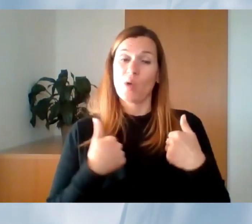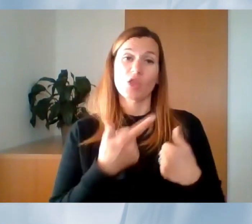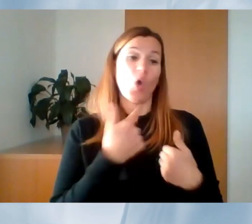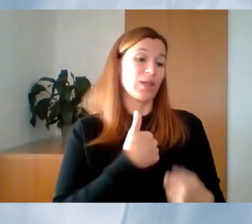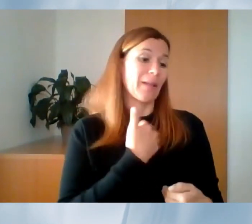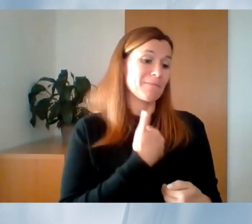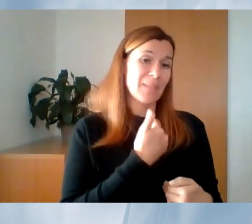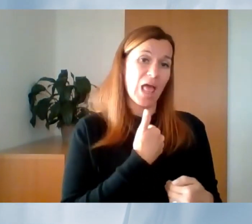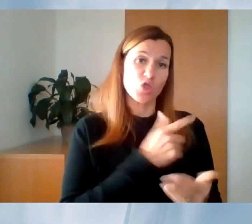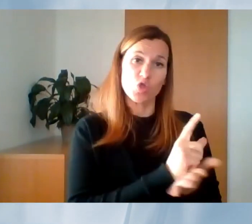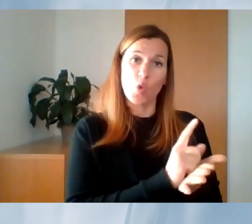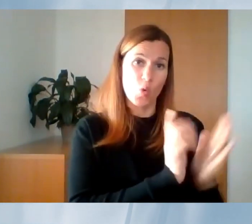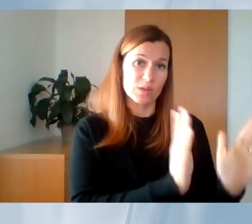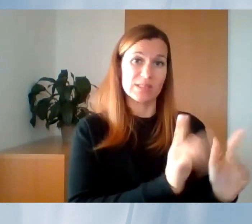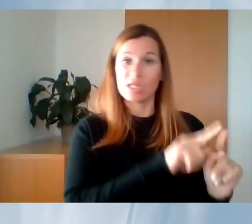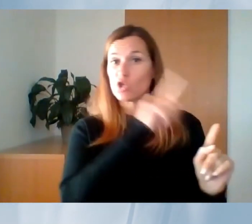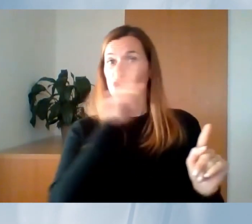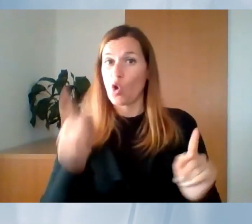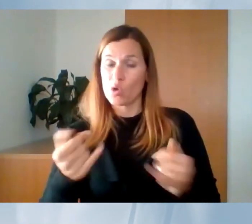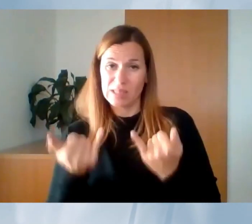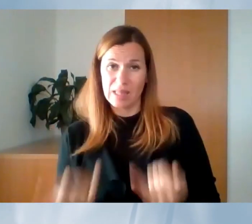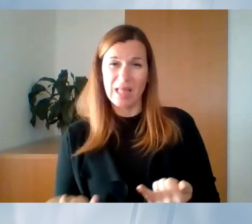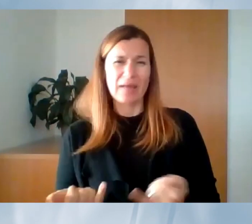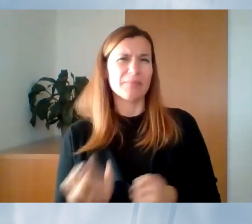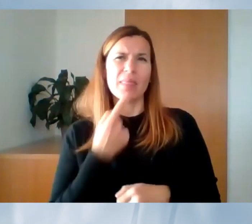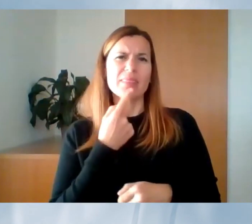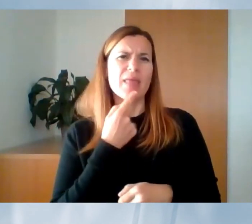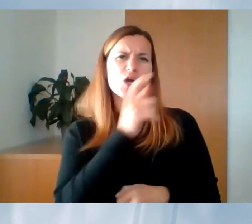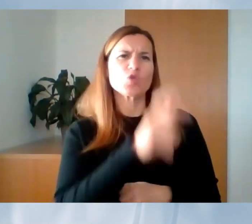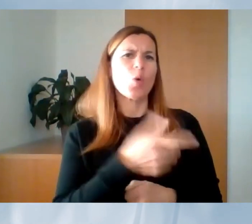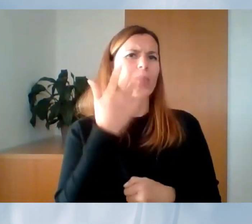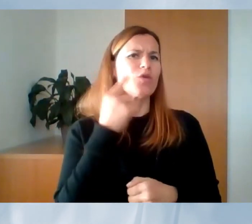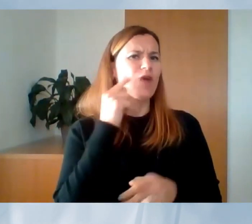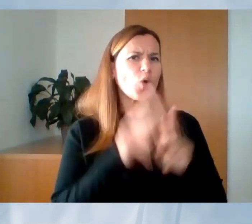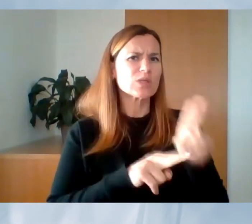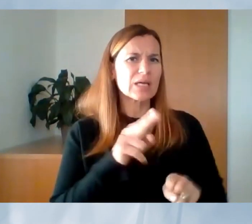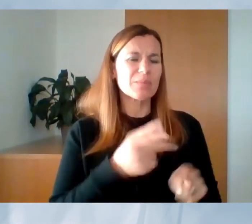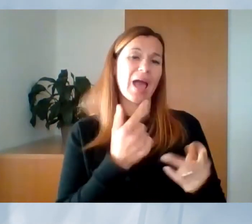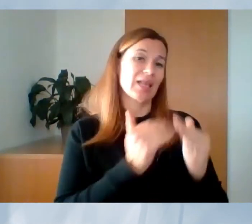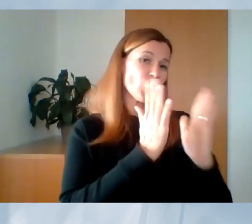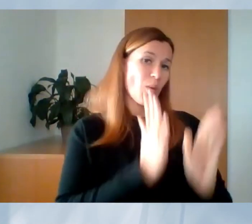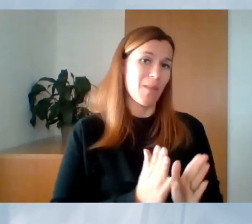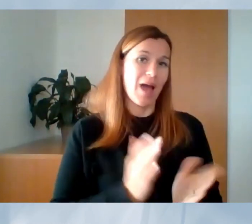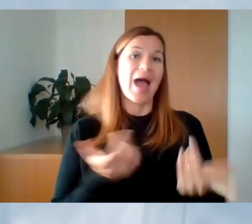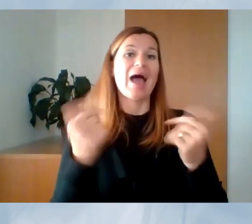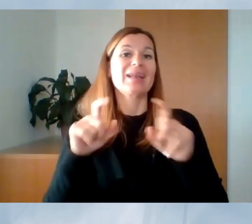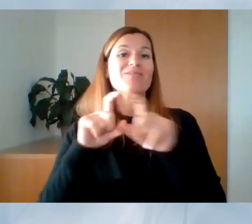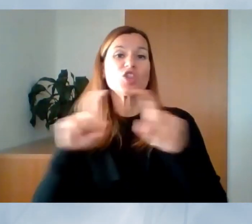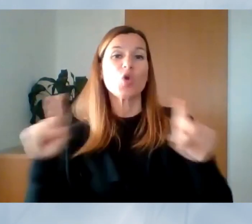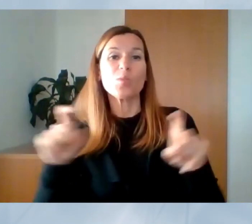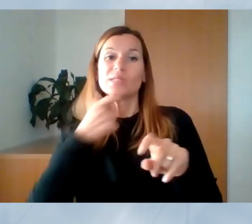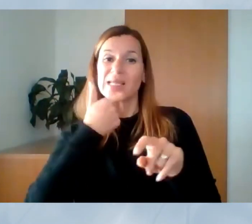v življenju od mladosti do zdaj, da je nekdo bil v oskrbi, ali doma, ali pa v domu za stare